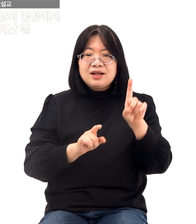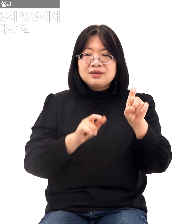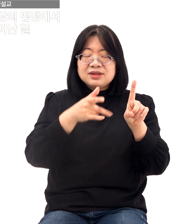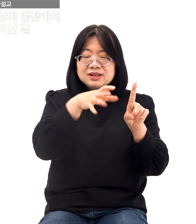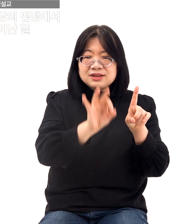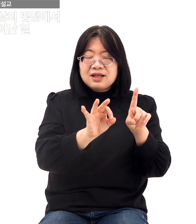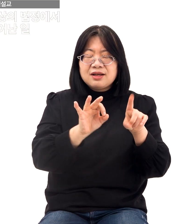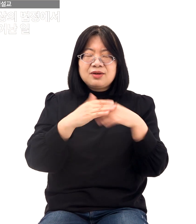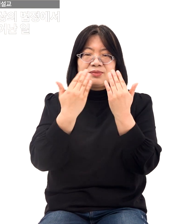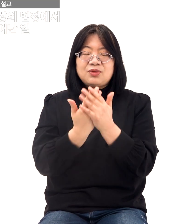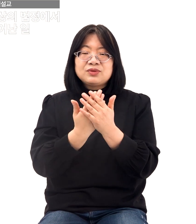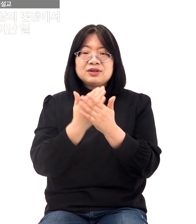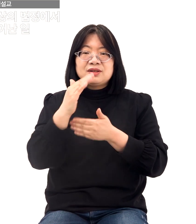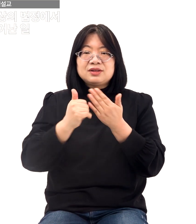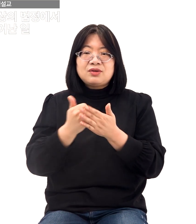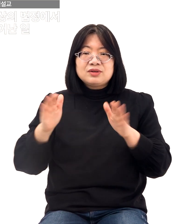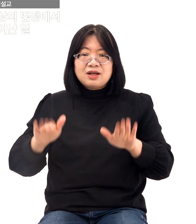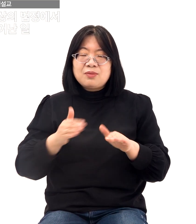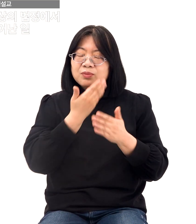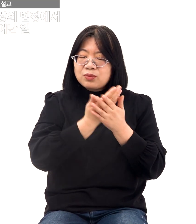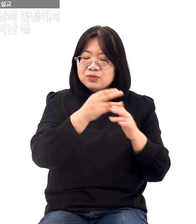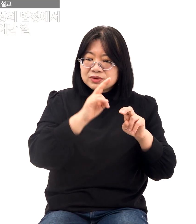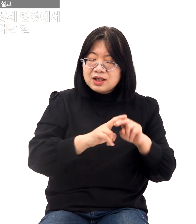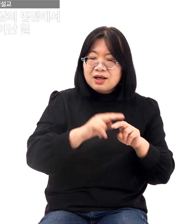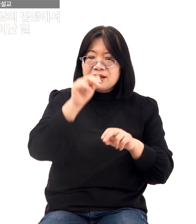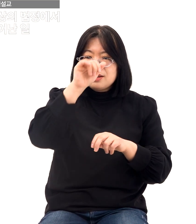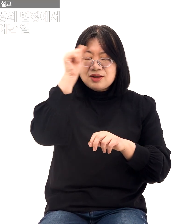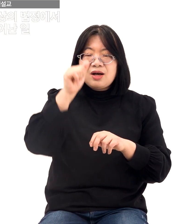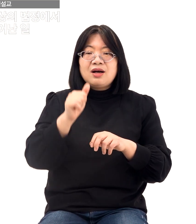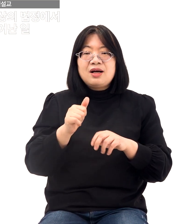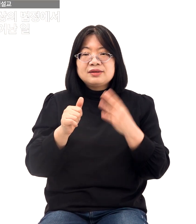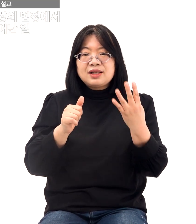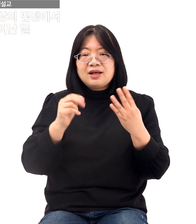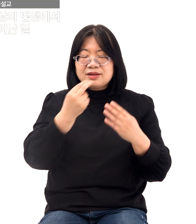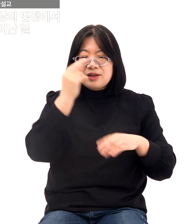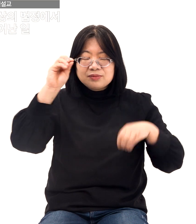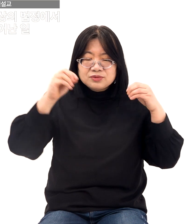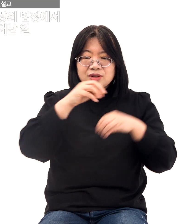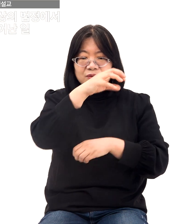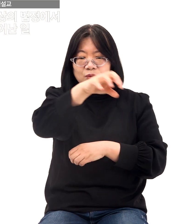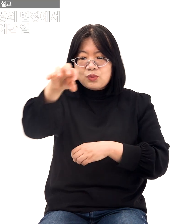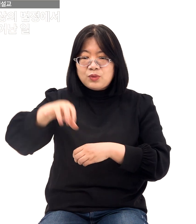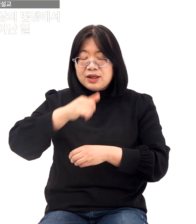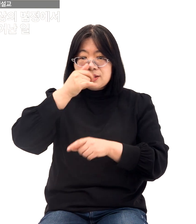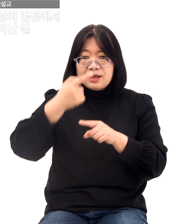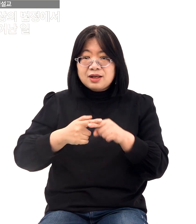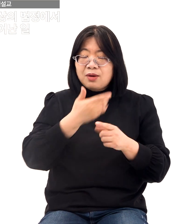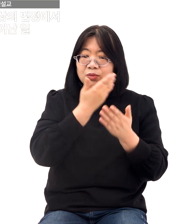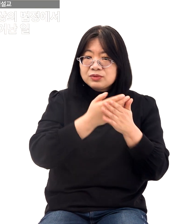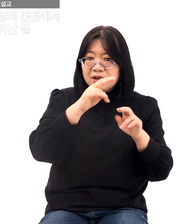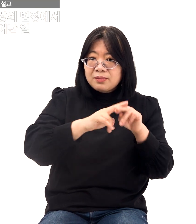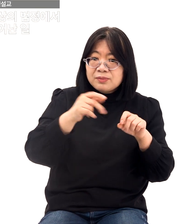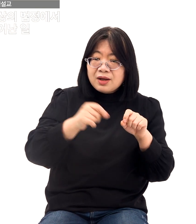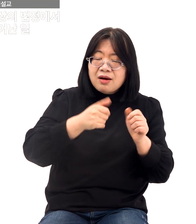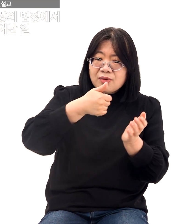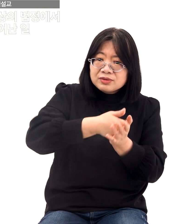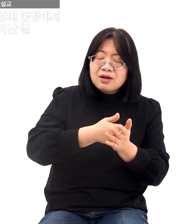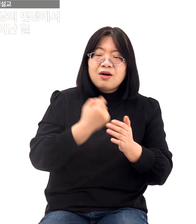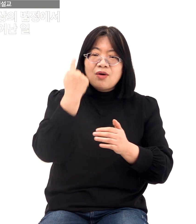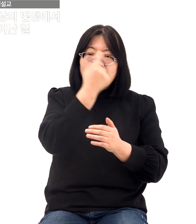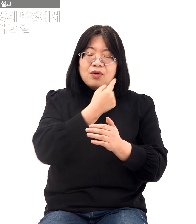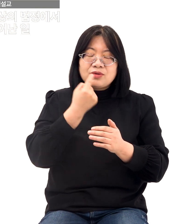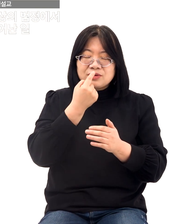11절 모든 천사가 보좌와 장로들과 네 생물의 주위에 서 있다가 보좌 앞에 엎드려 얼굴을 대고